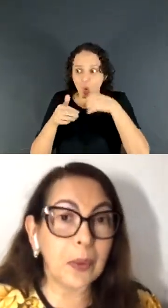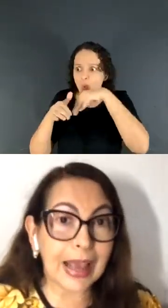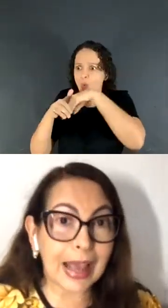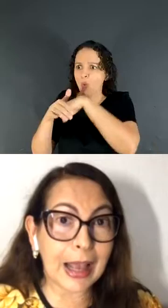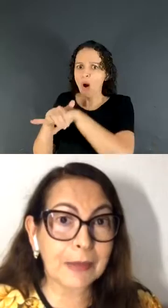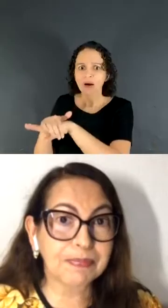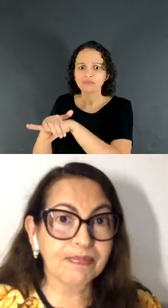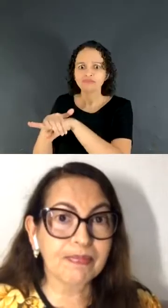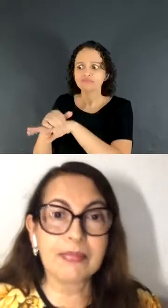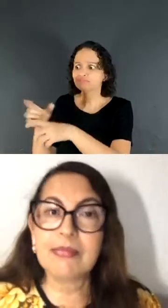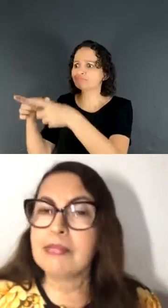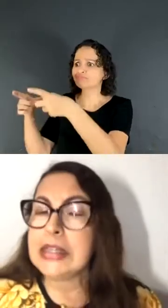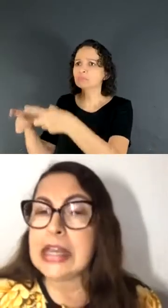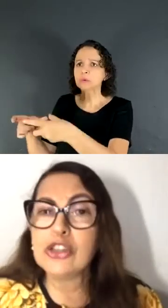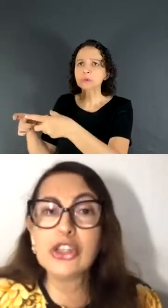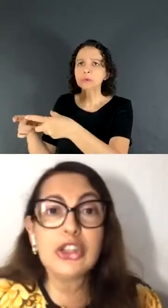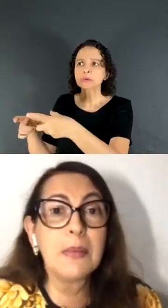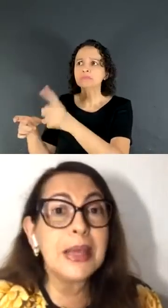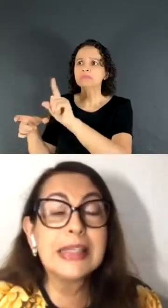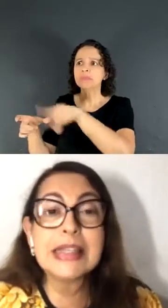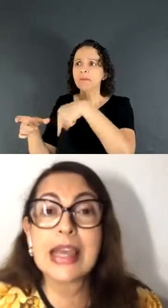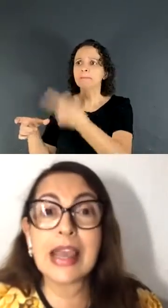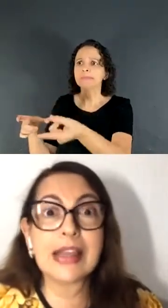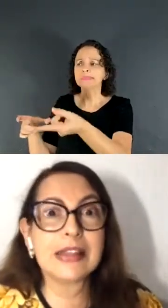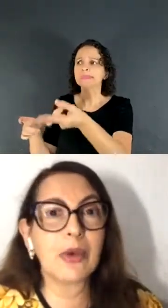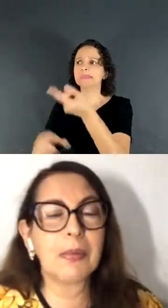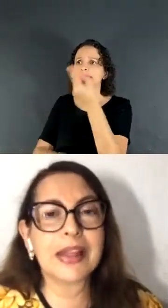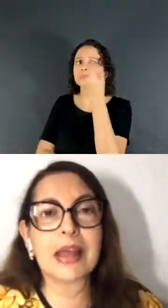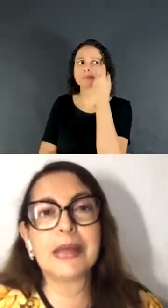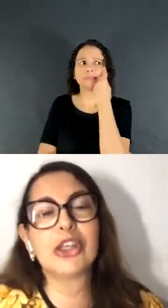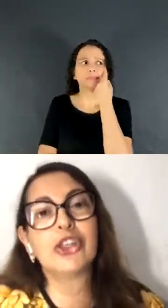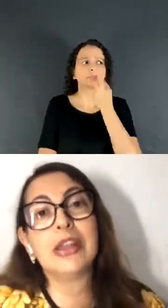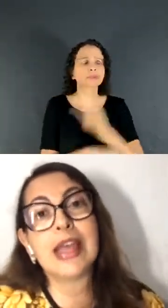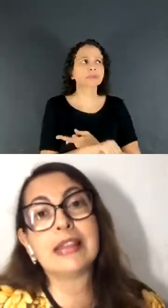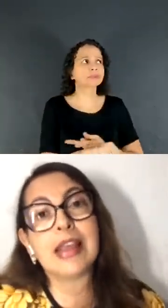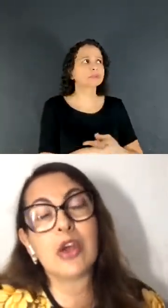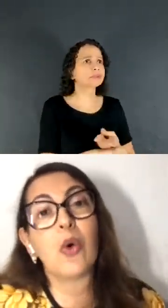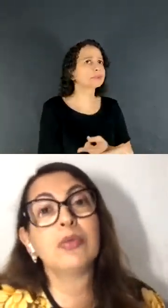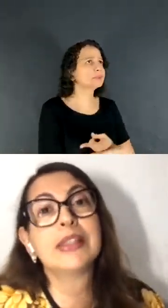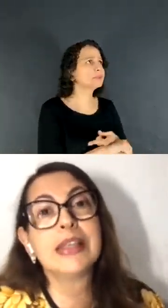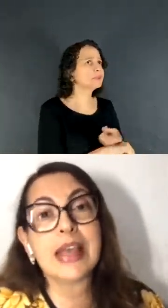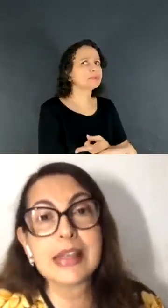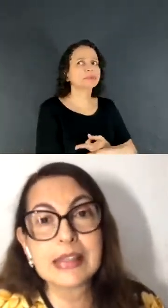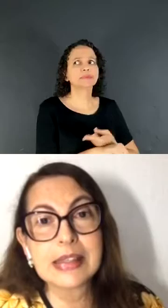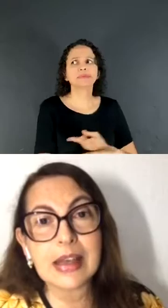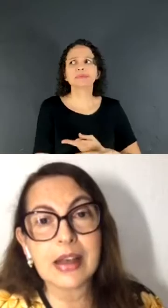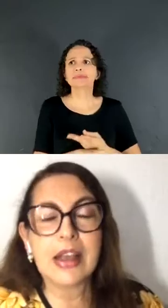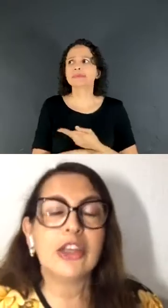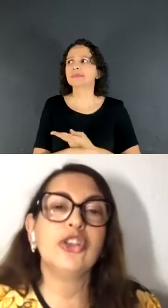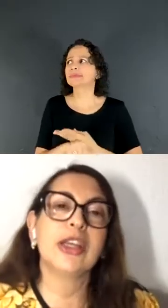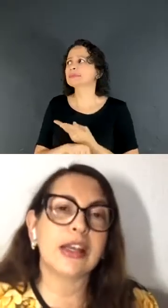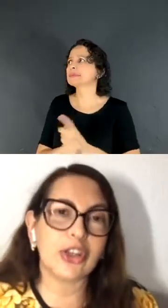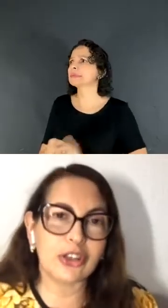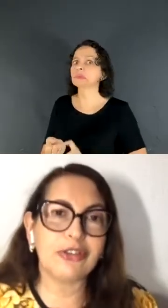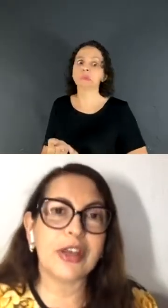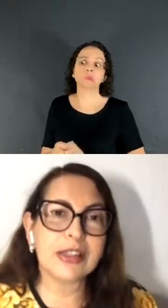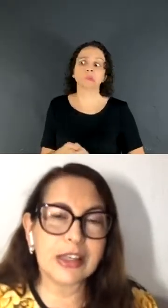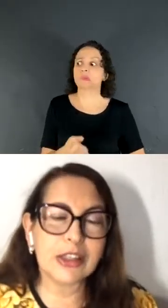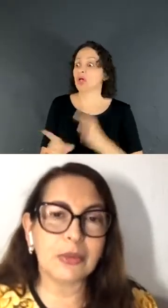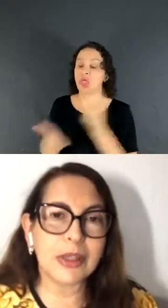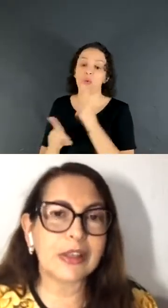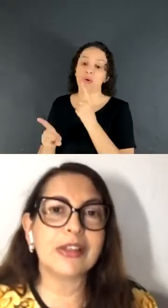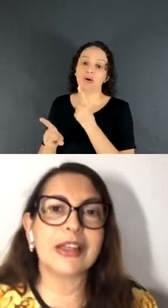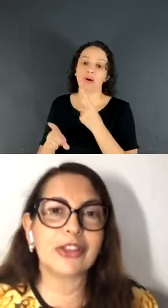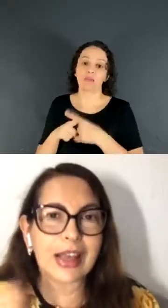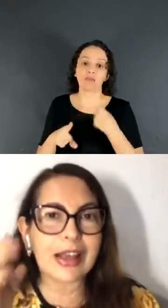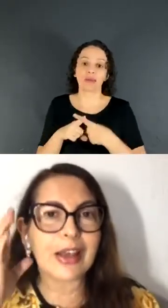algum lugar e a gente também esquece completamente, a gente nem tem consciência de que a gente fez